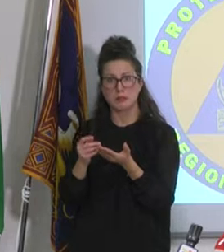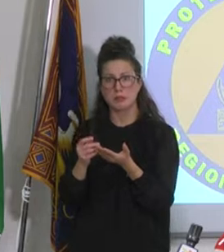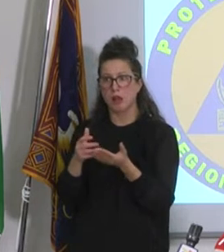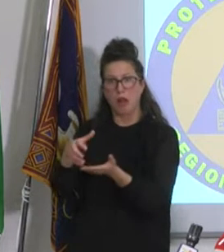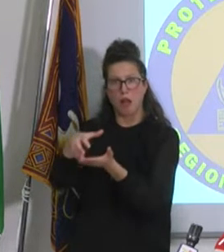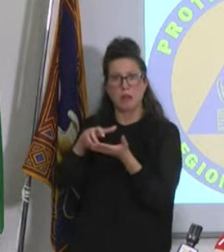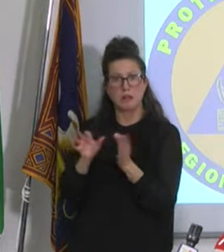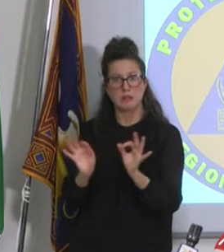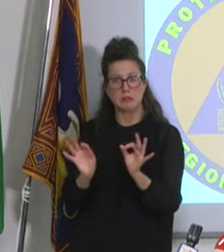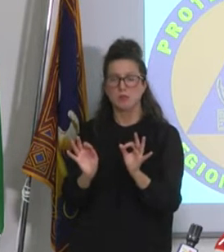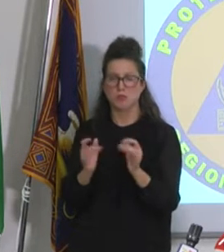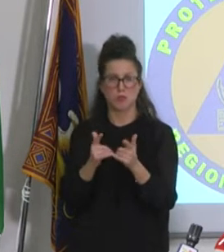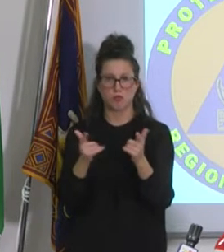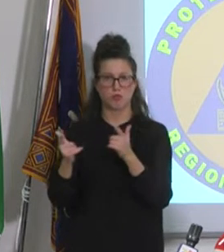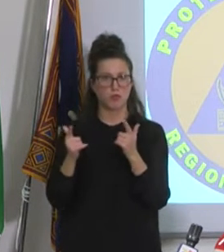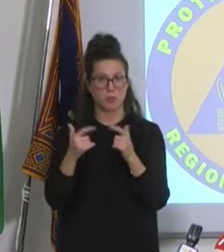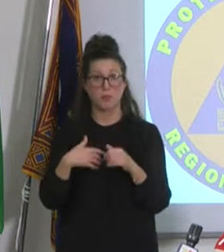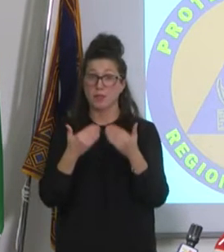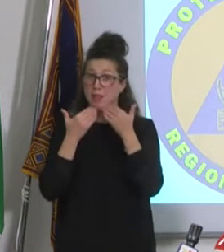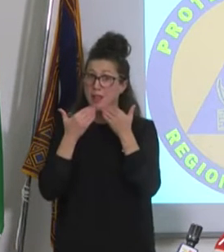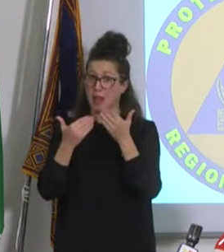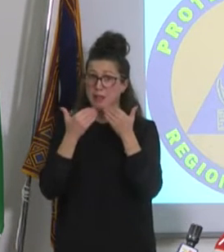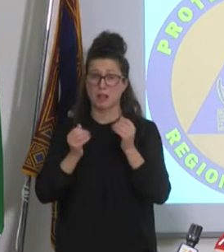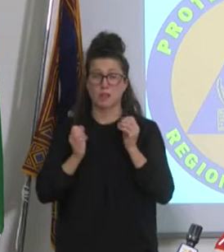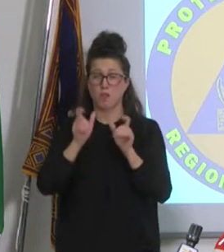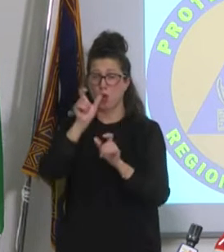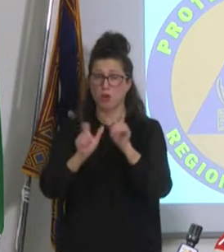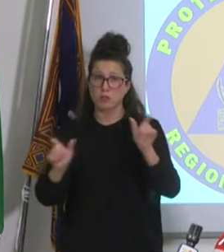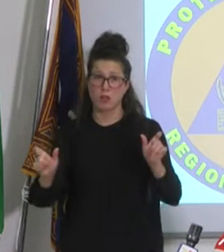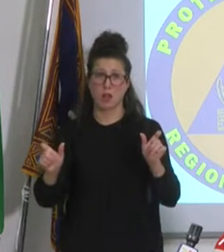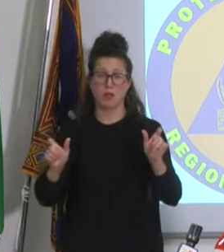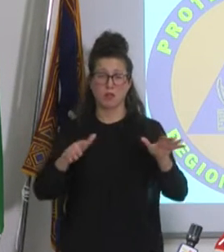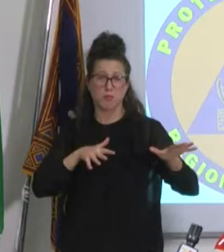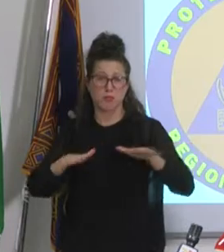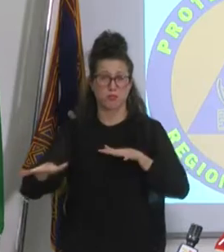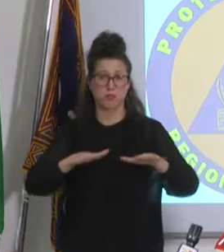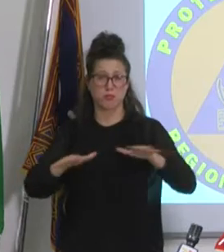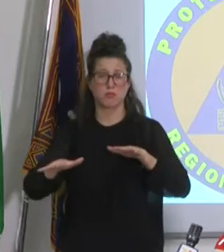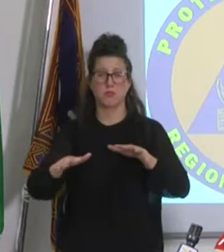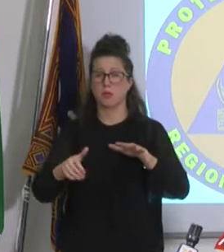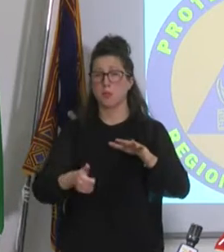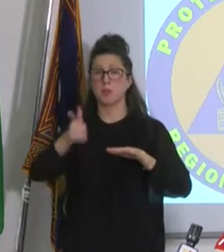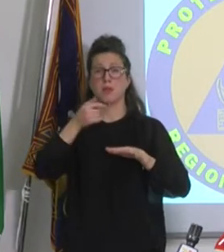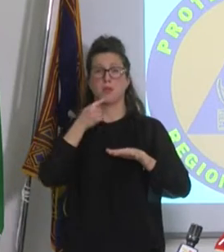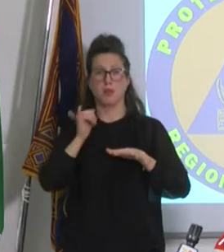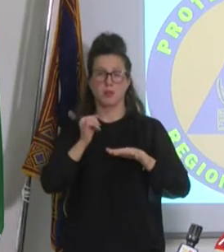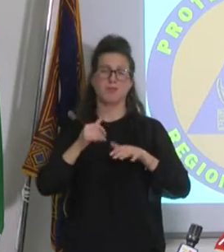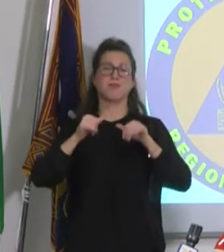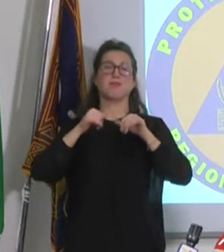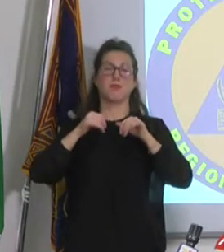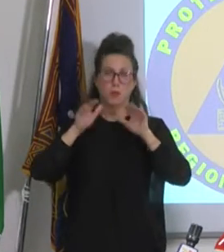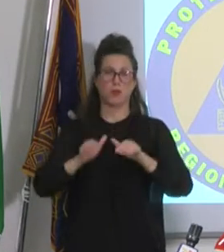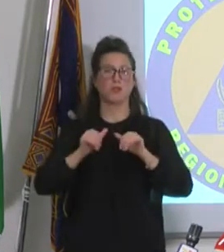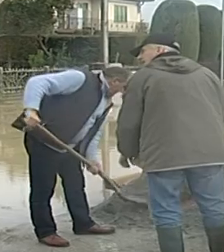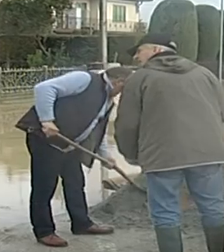ai tanti volontari si sono mossi quelli di siamo organizzati protezione civile per prima vigili del fuoco tutte le associazioni di volontariato